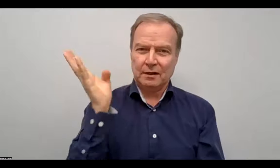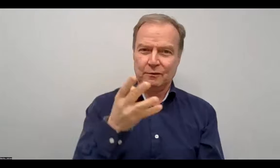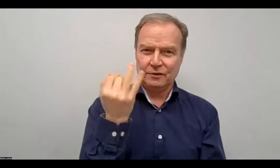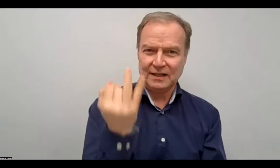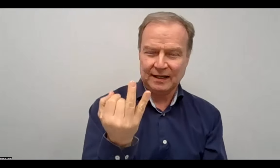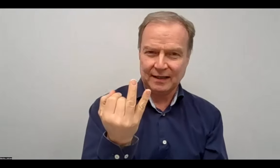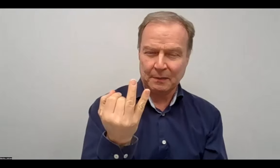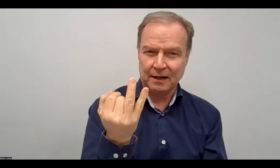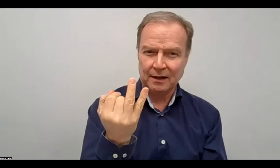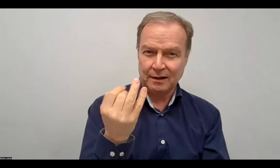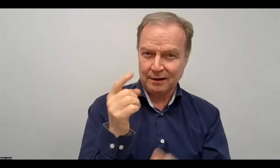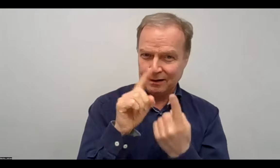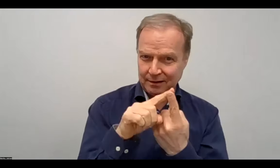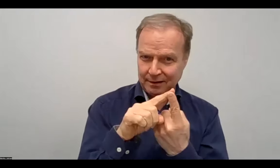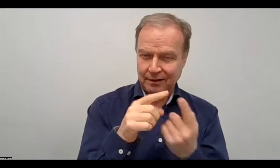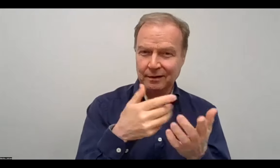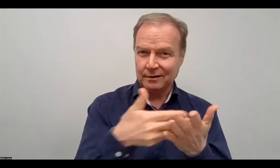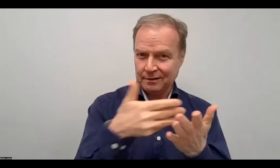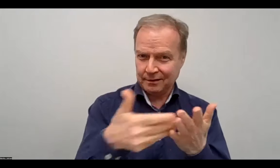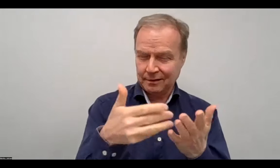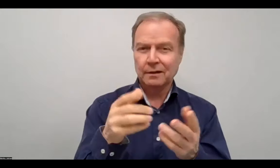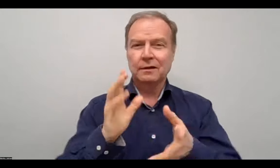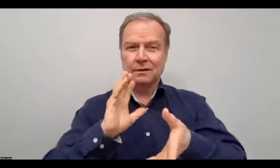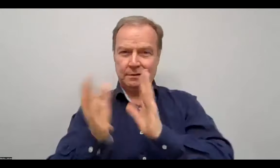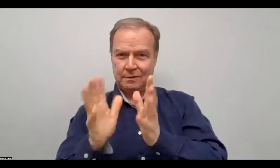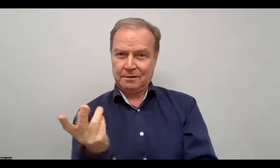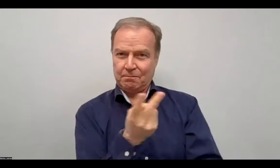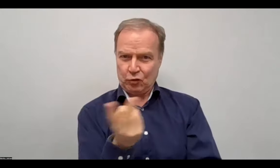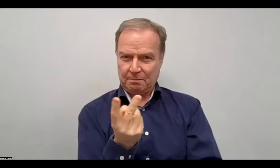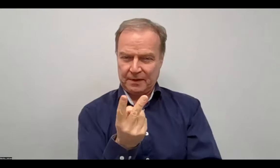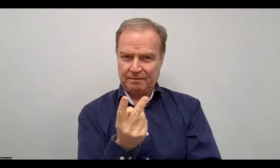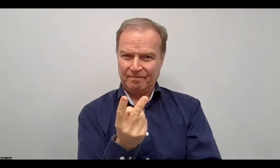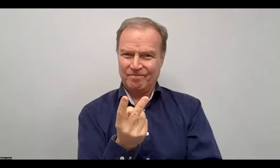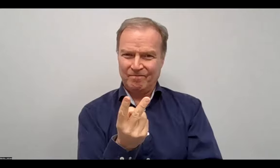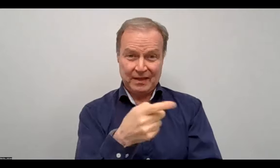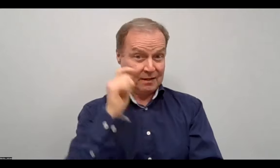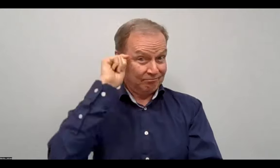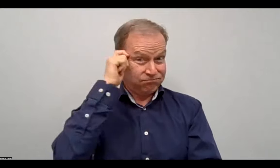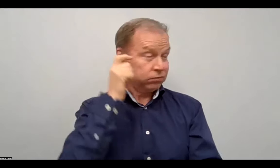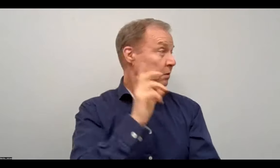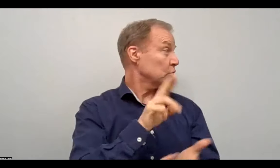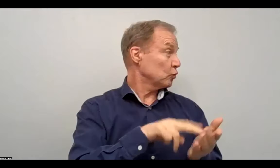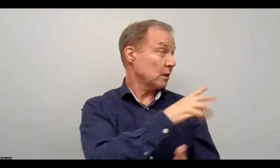muut viranomaistahot ja laitokset mukaan toteuttamaan, että tässä ensinnäkin olisi